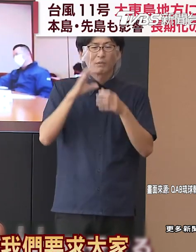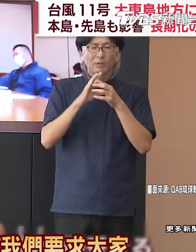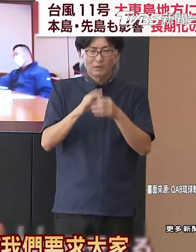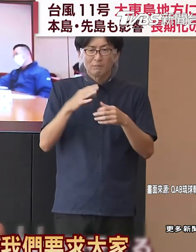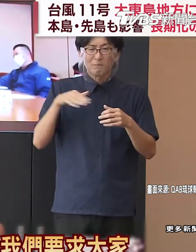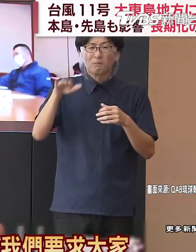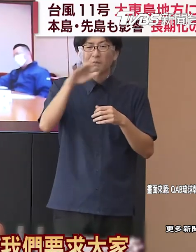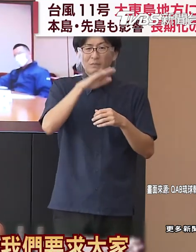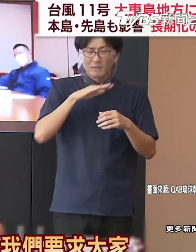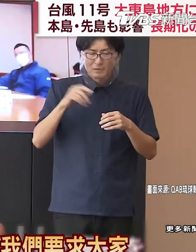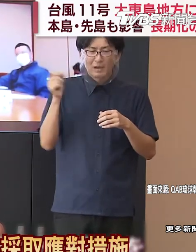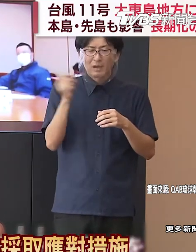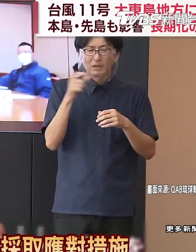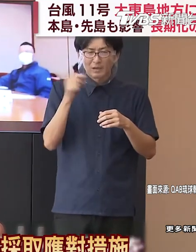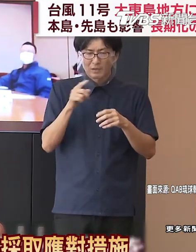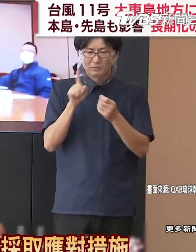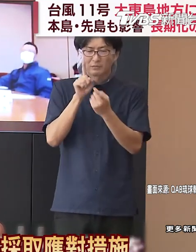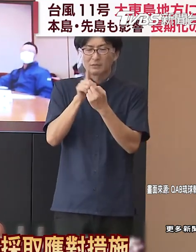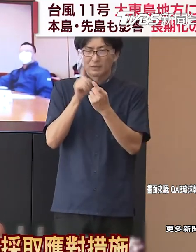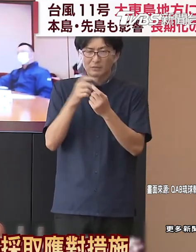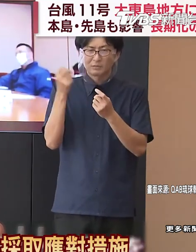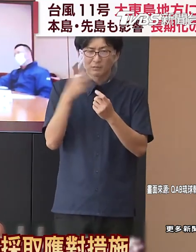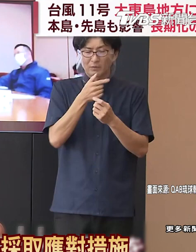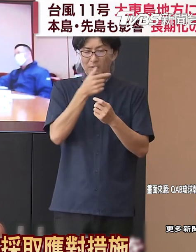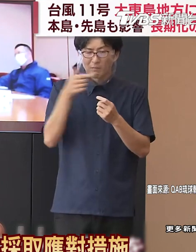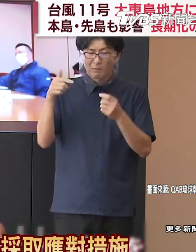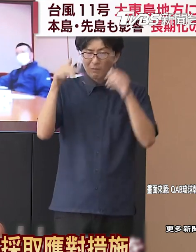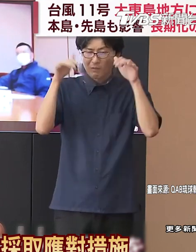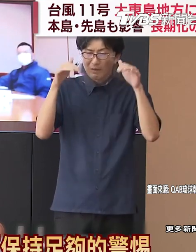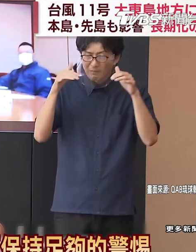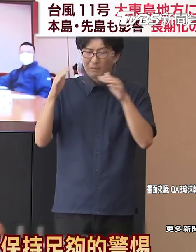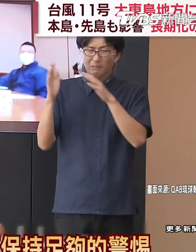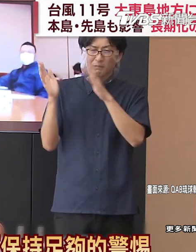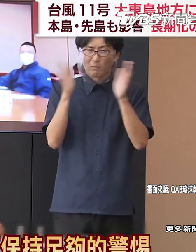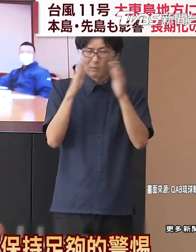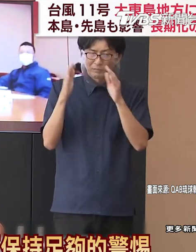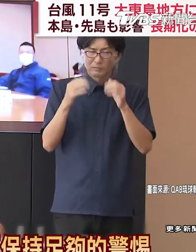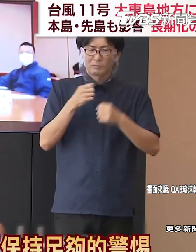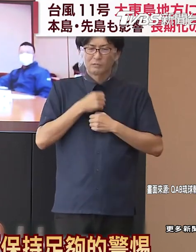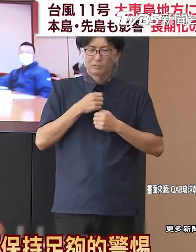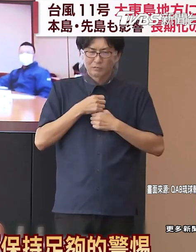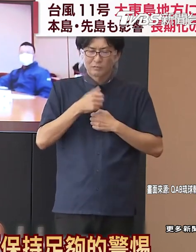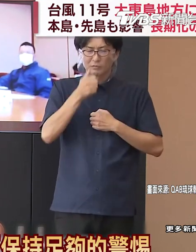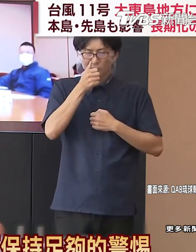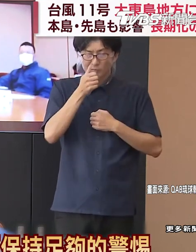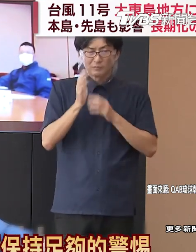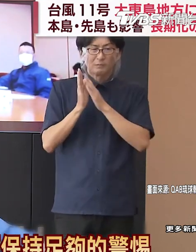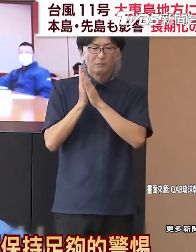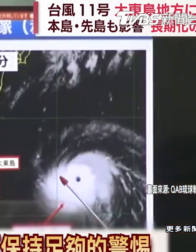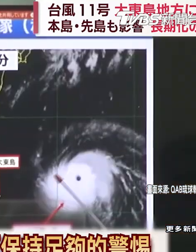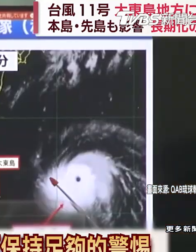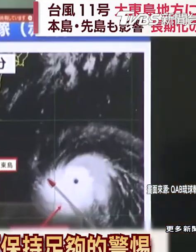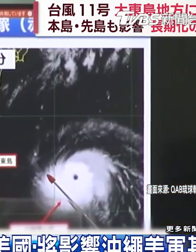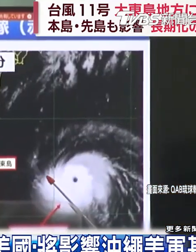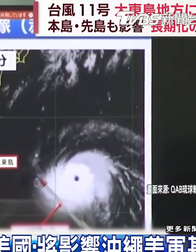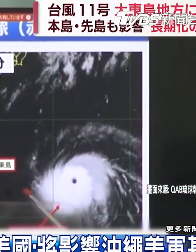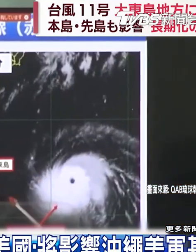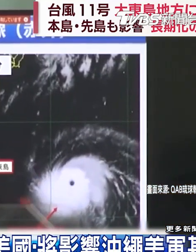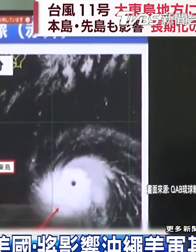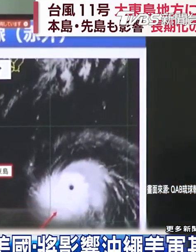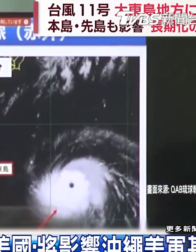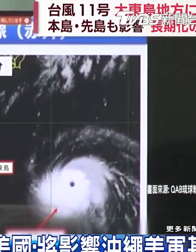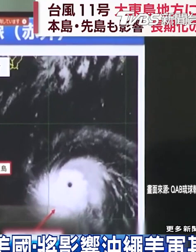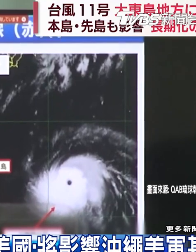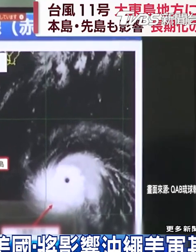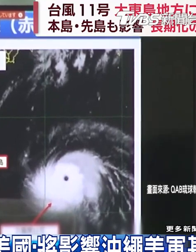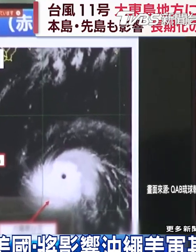には早めの対策と暴風や大雨への警戒を十分行っていただきますようよろしくお願いいたします。 美国气象预测